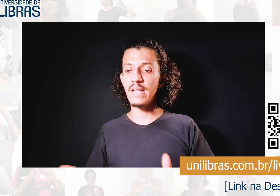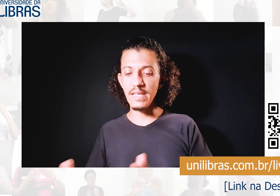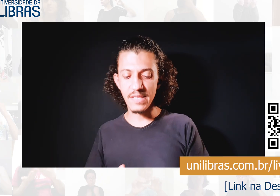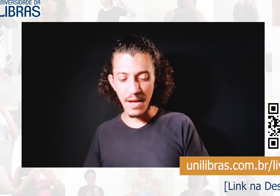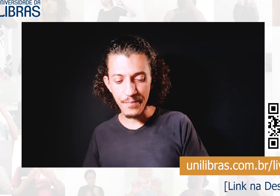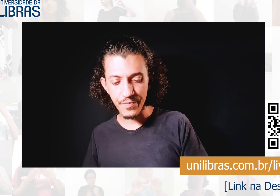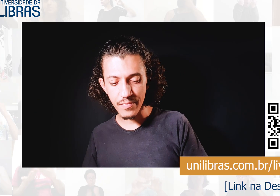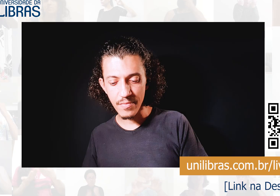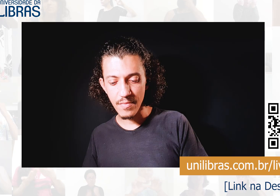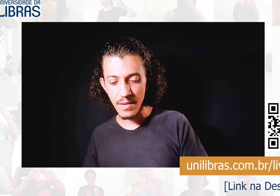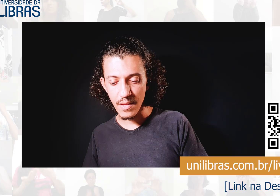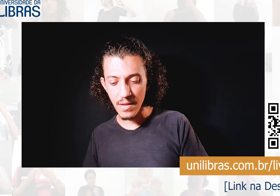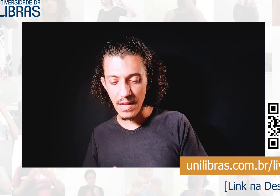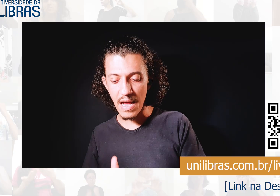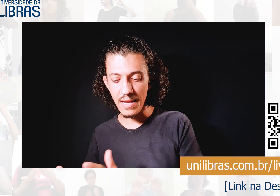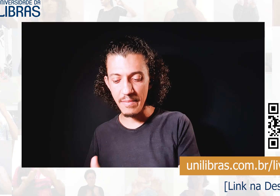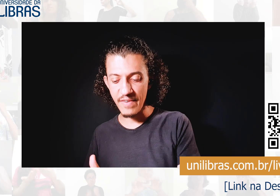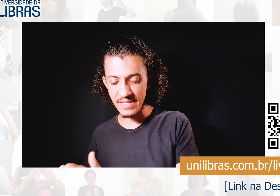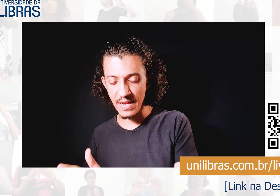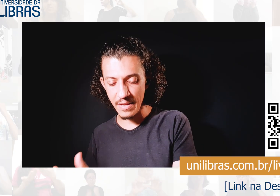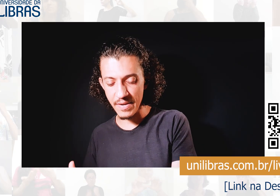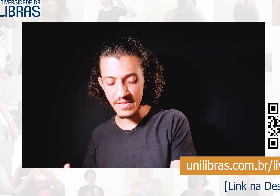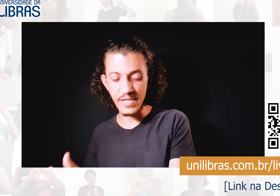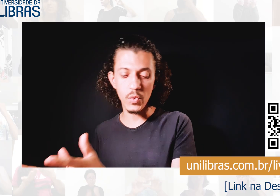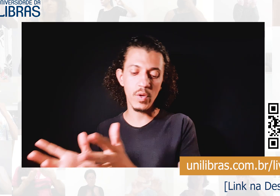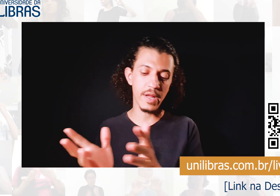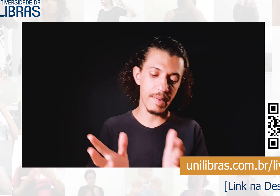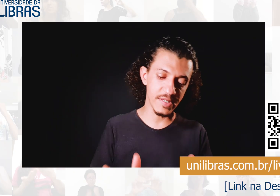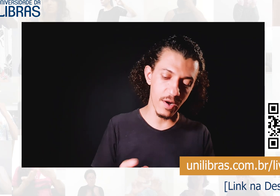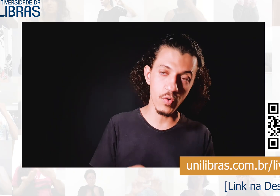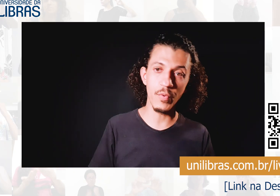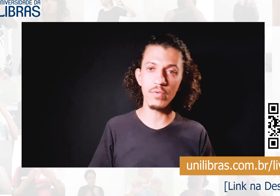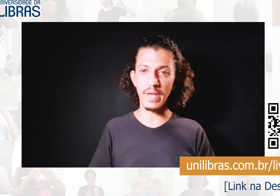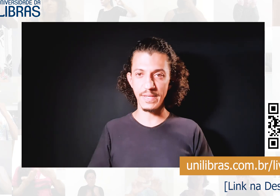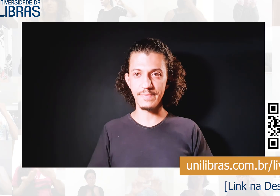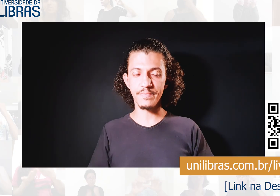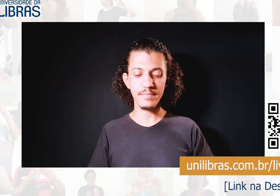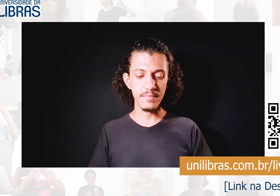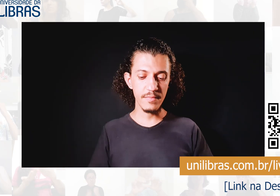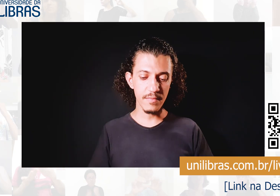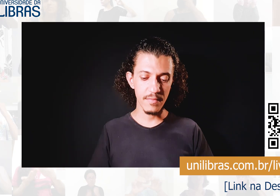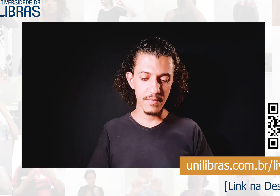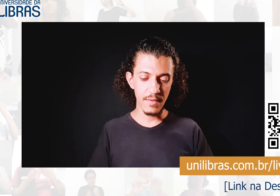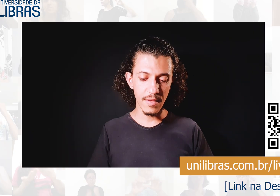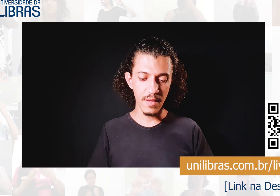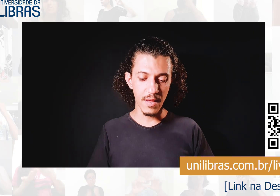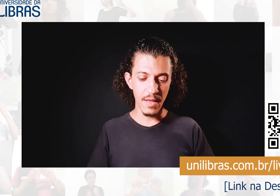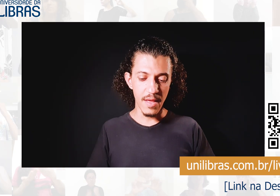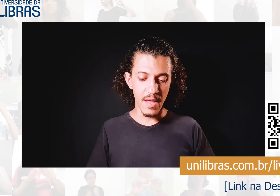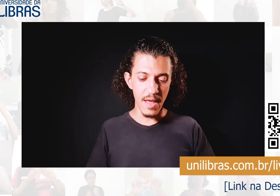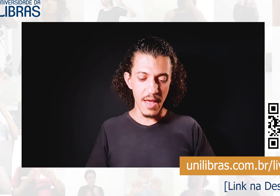você sinalizar, fazer a Libras na estrutura gramatical do português.